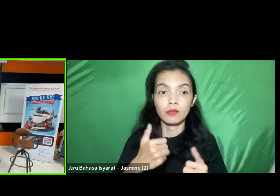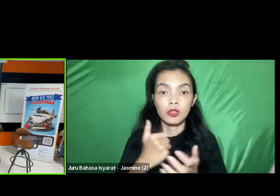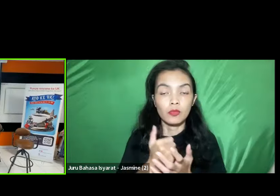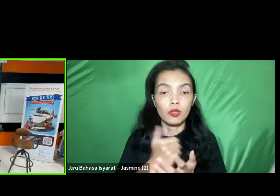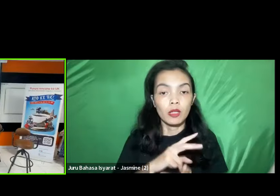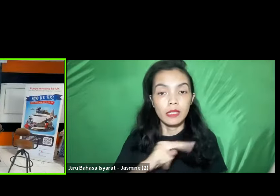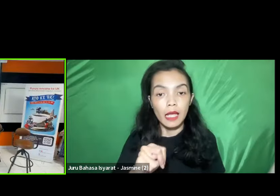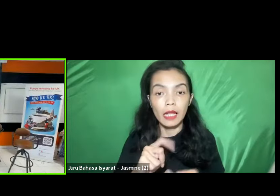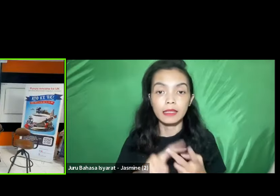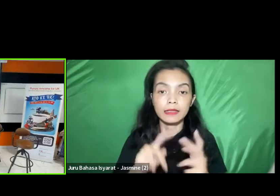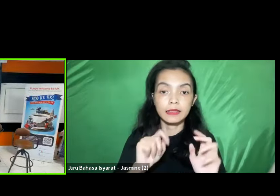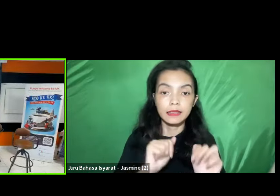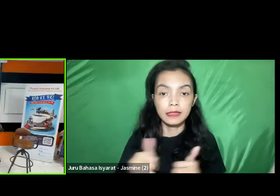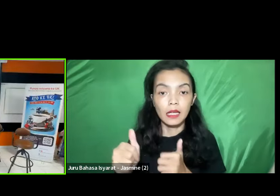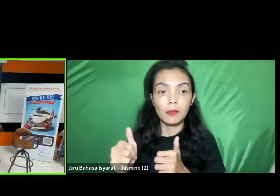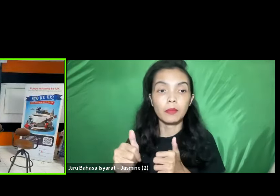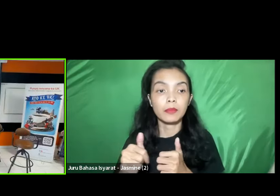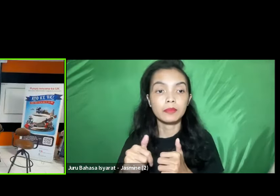ya